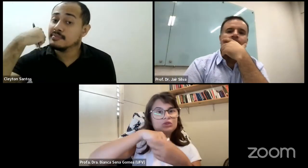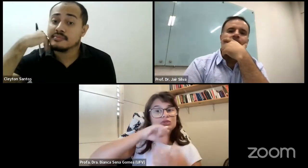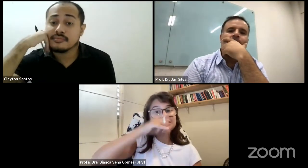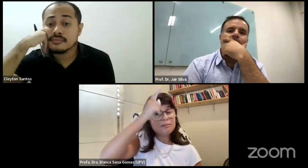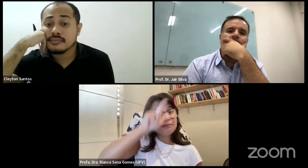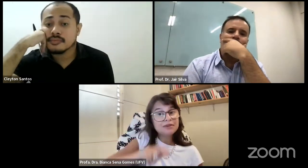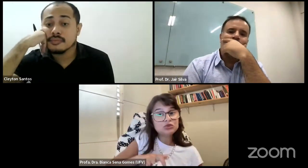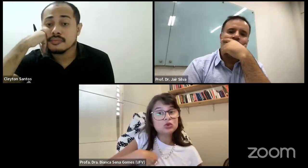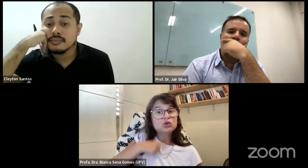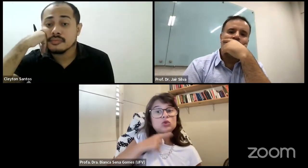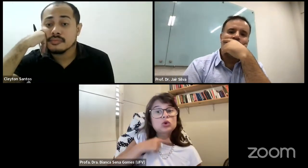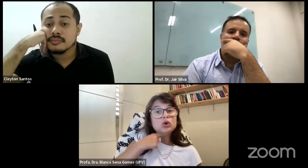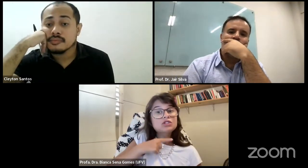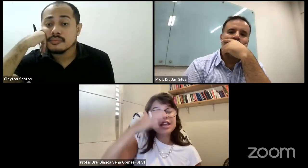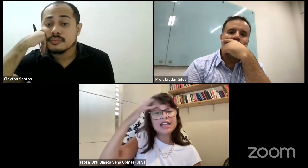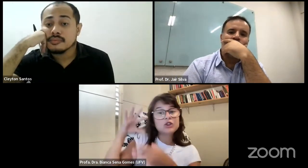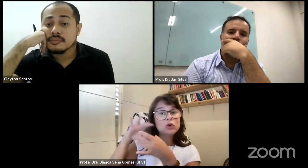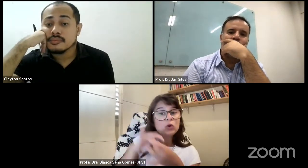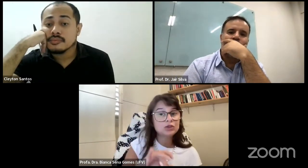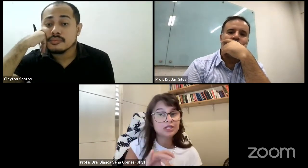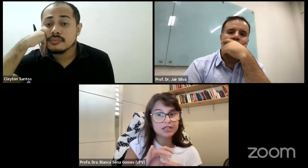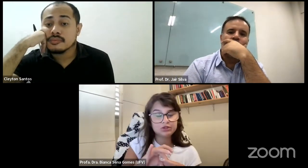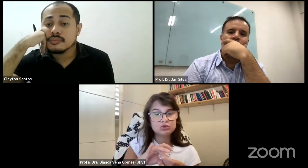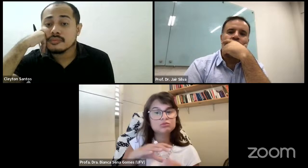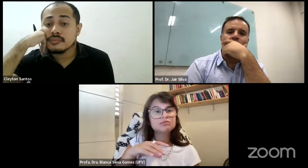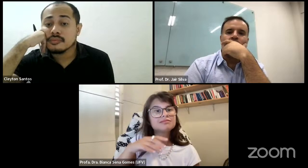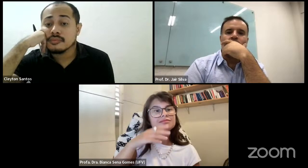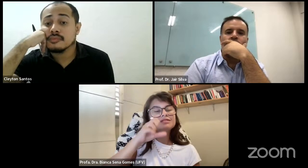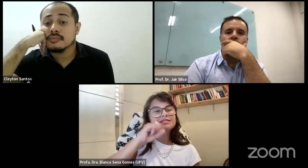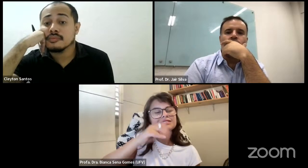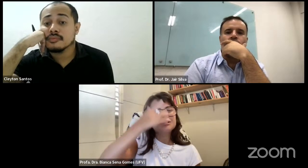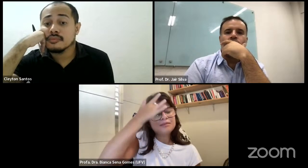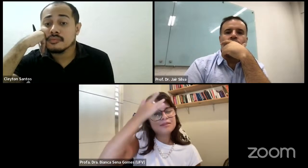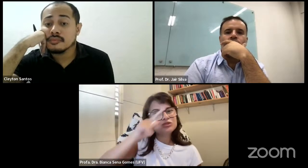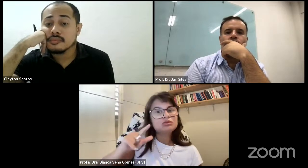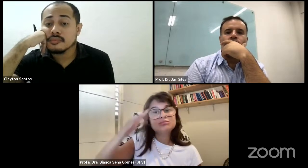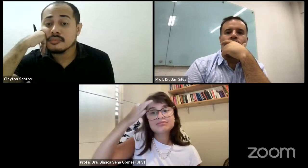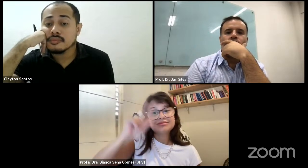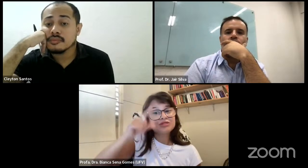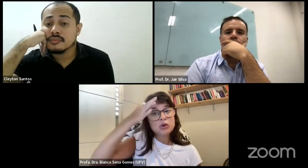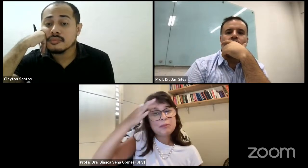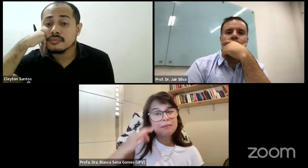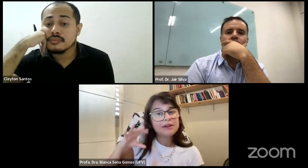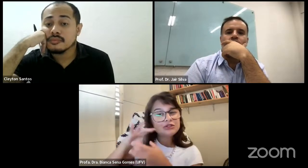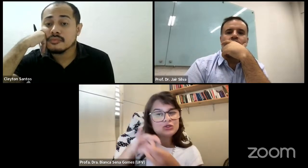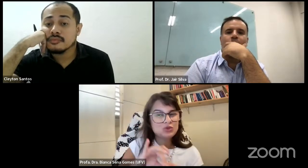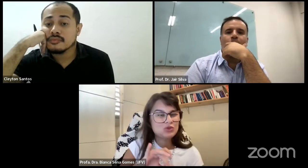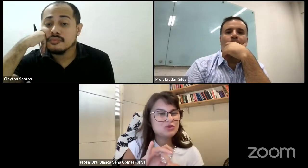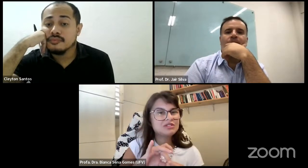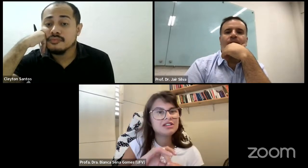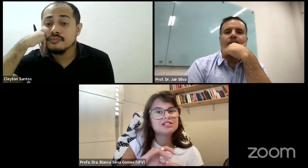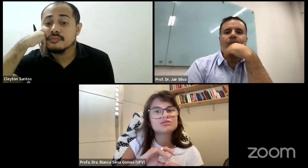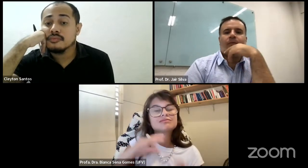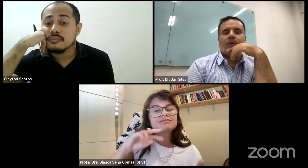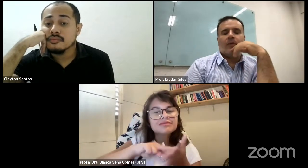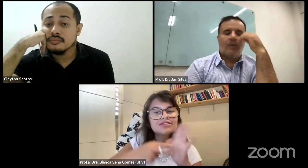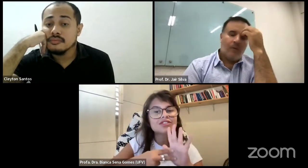Falar, encontrei essa sinalização aqui, mas assim, a gente não entendeu o contexto